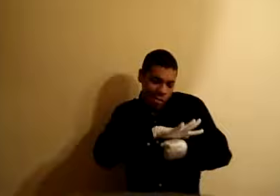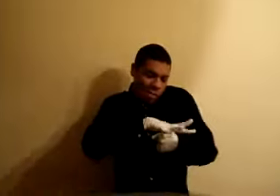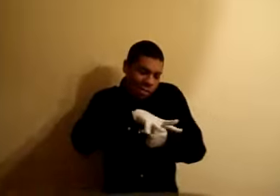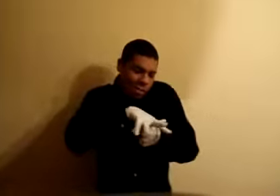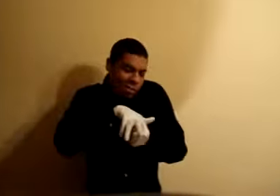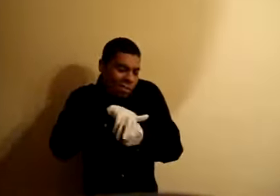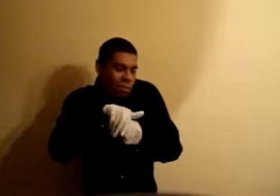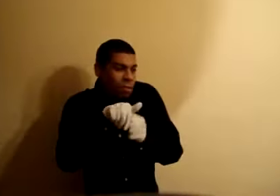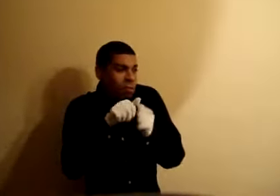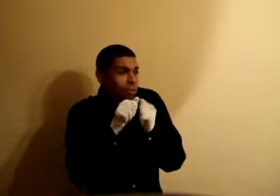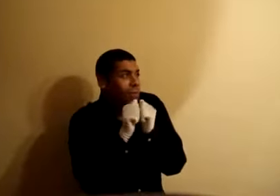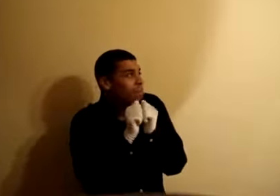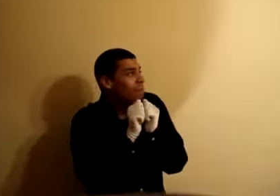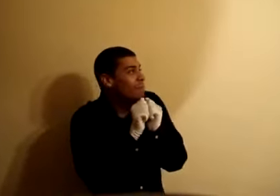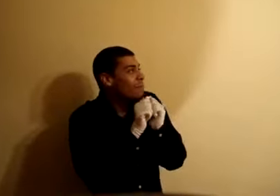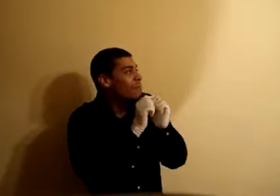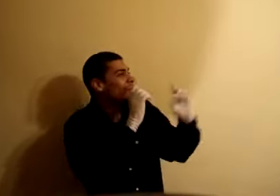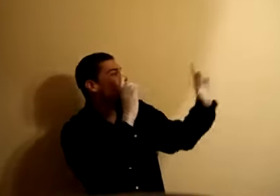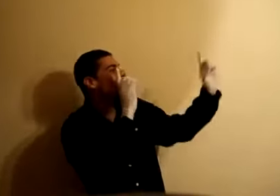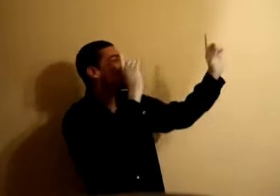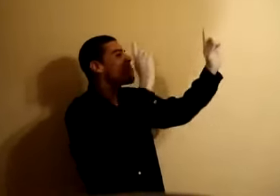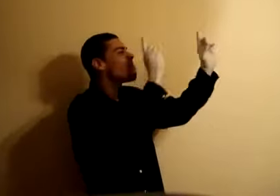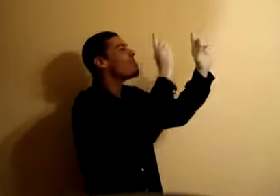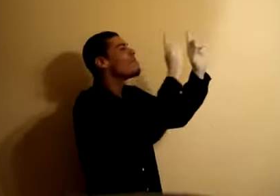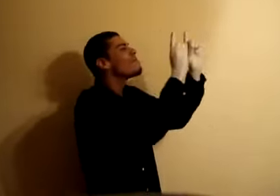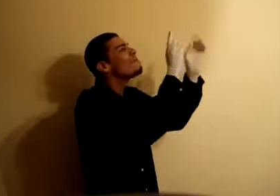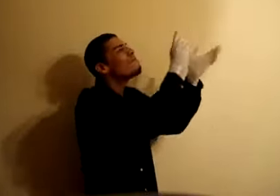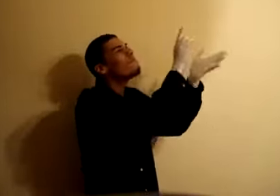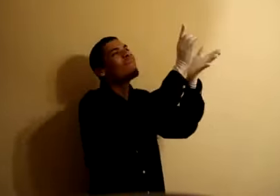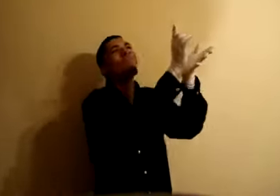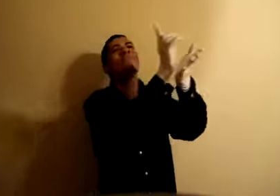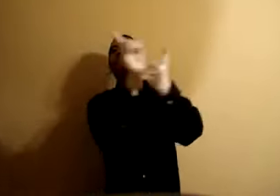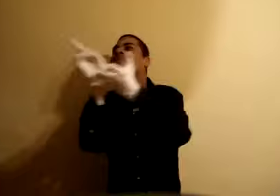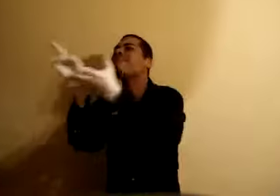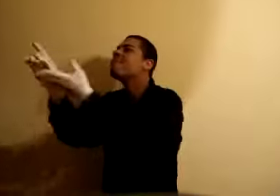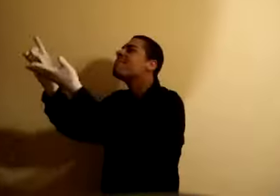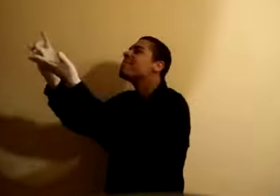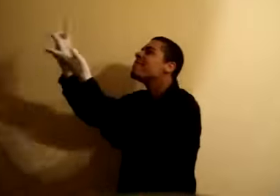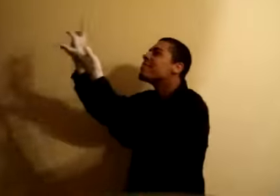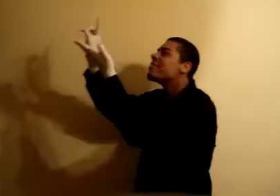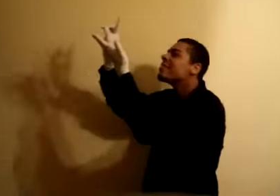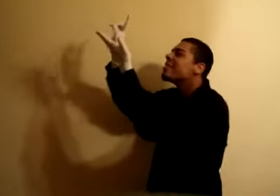você, me acho, nem dá pra disfarçar.